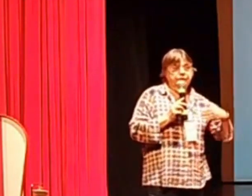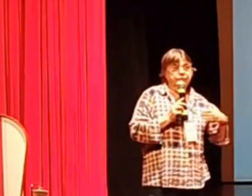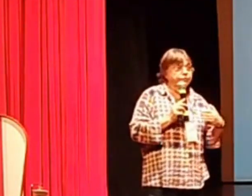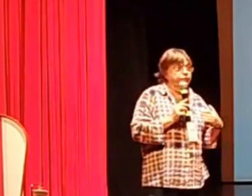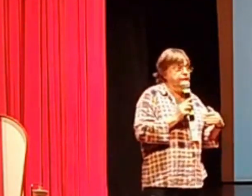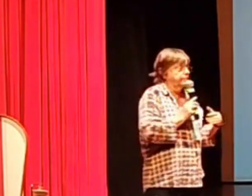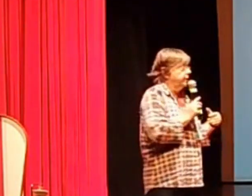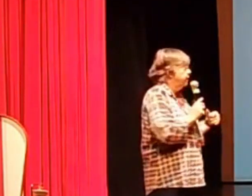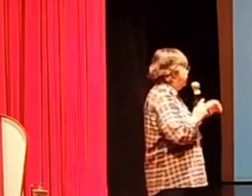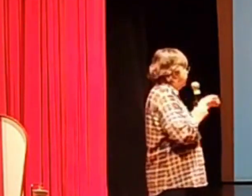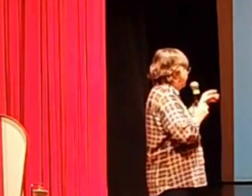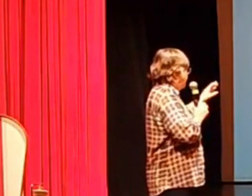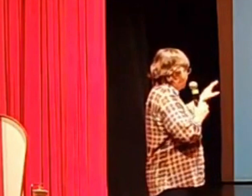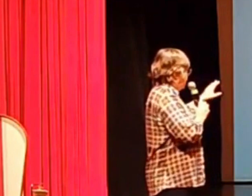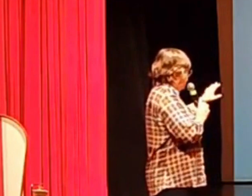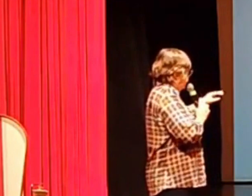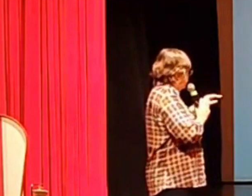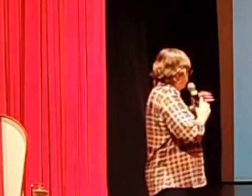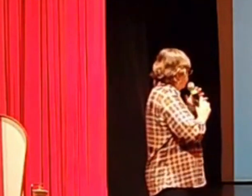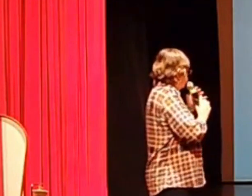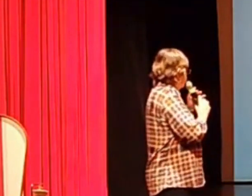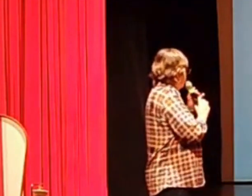médico, né, e da fisioterapia, que